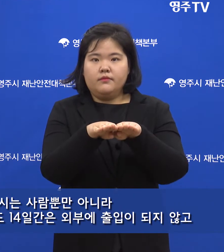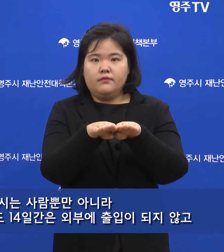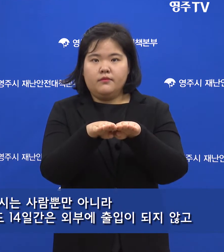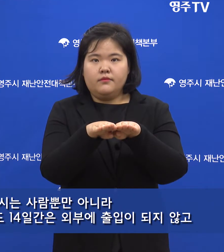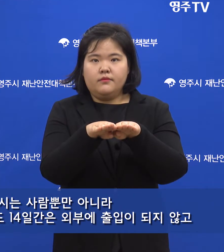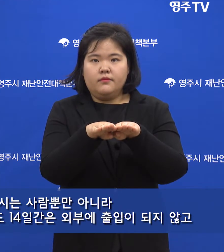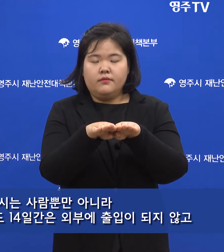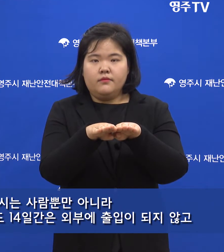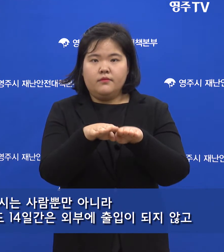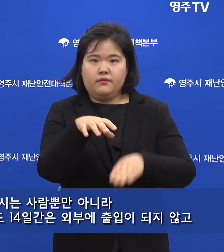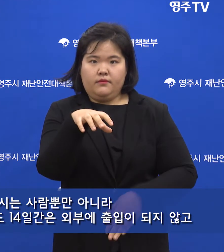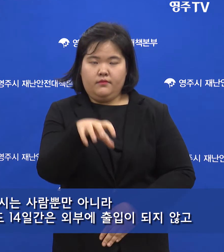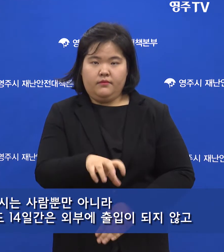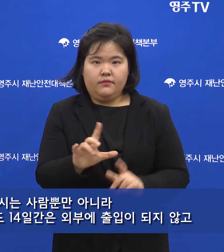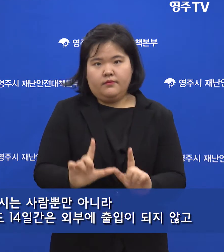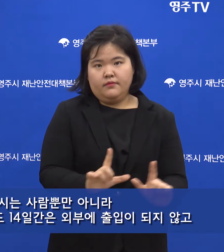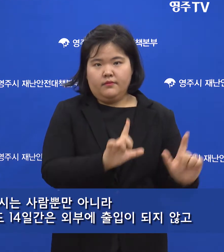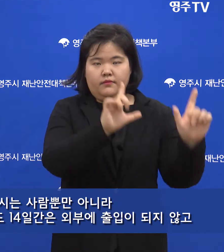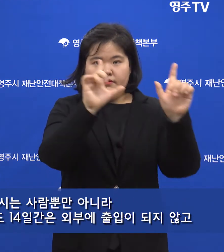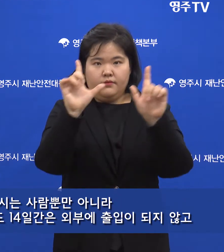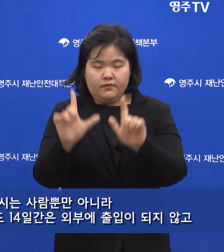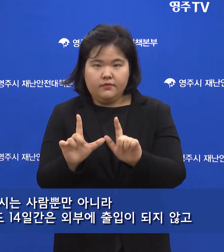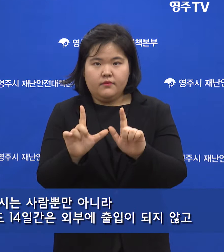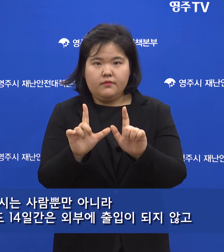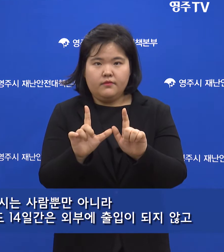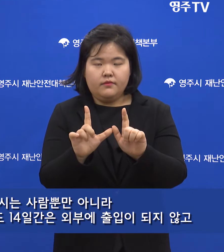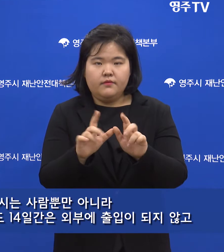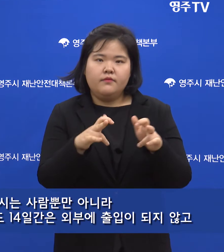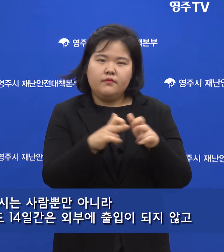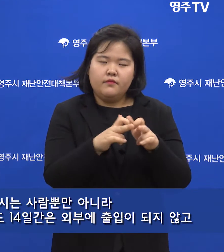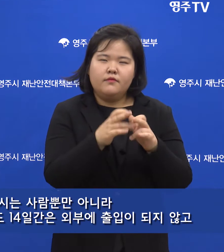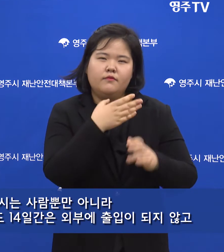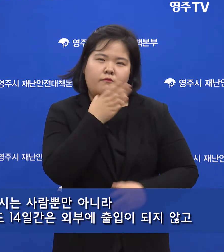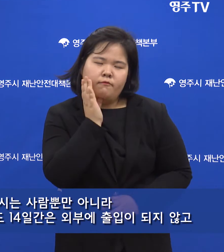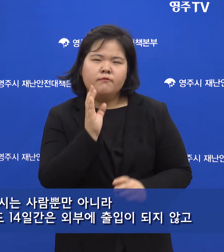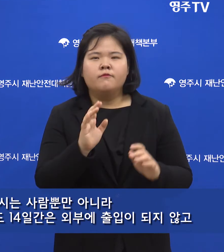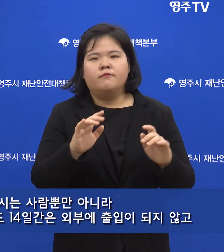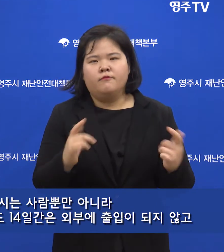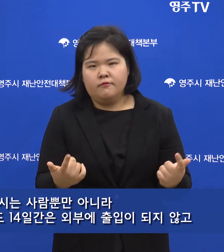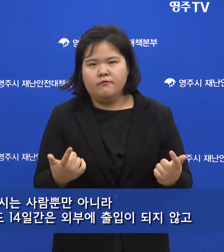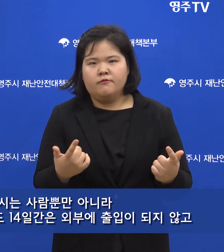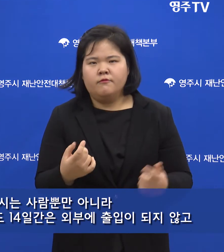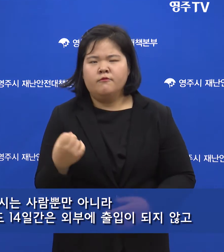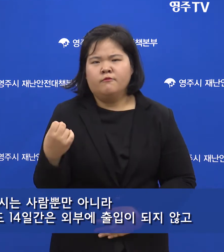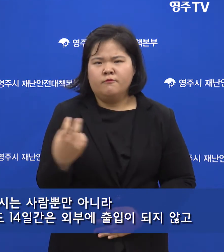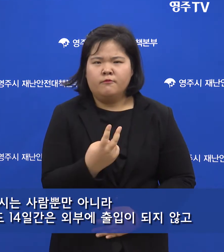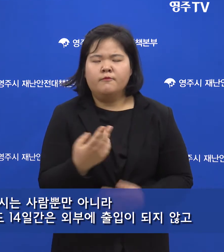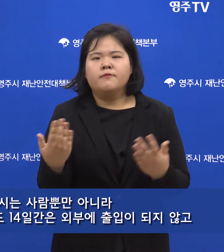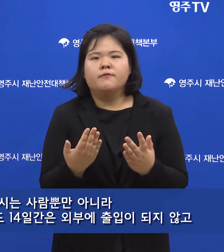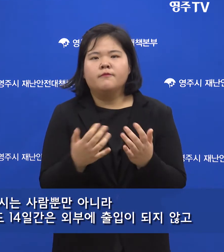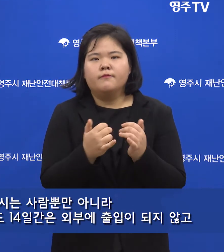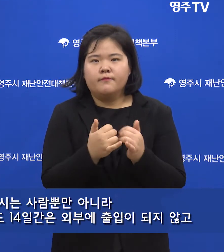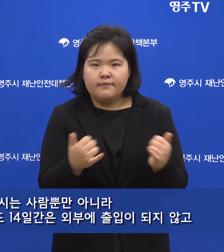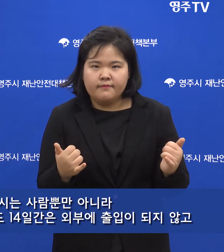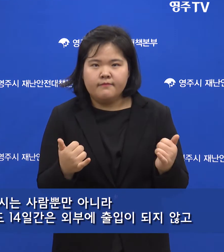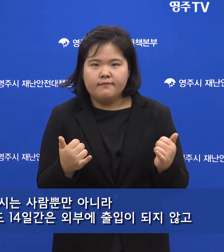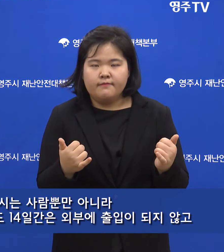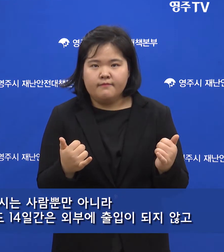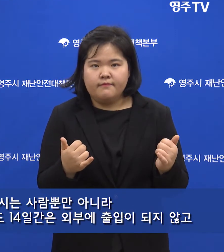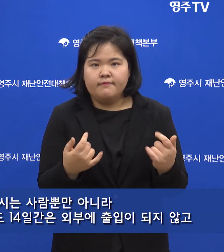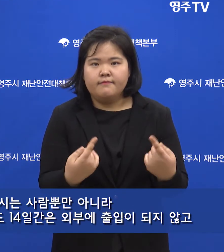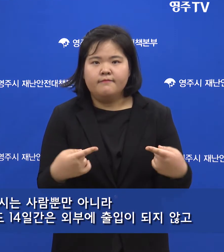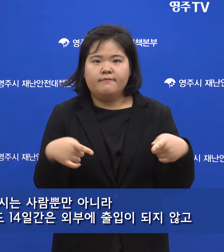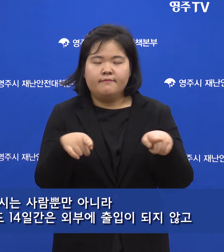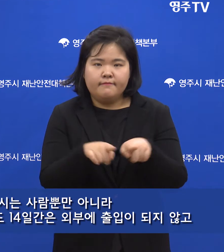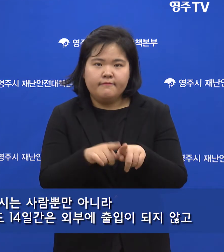시설에서 지금 생활하시는 분뿐 아니라 시설에서 일하시는 분, 종업원들도 종사자들도